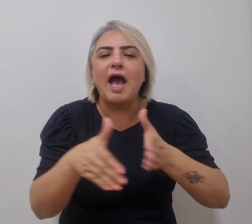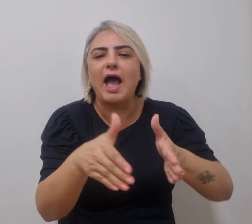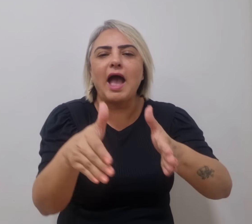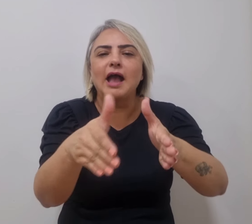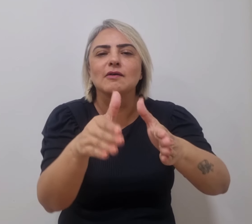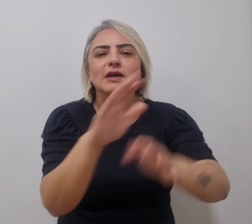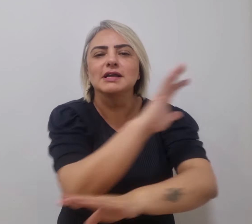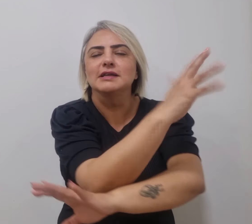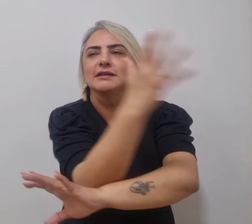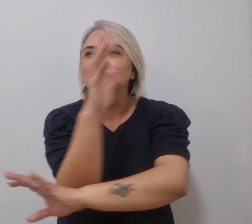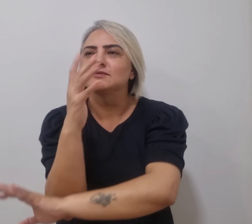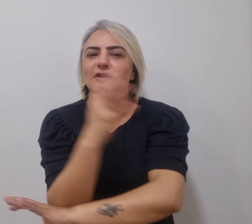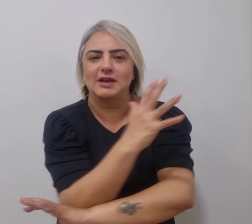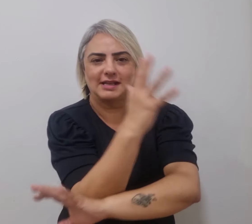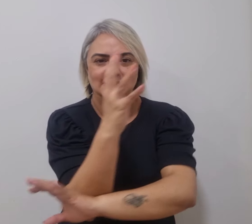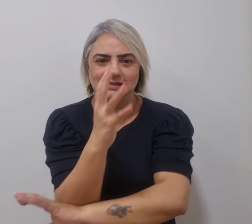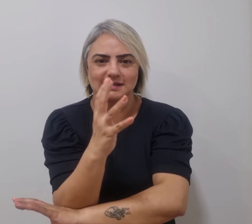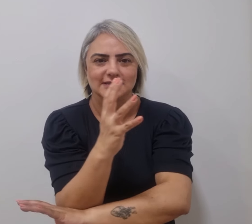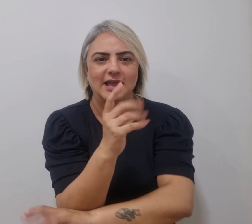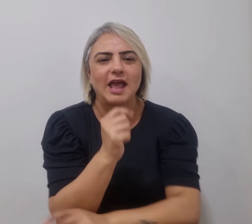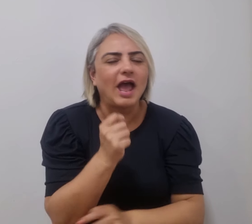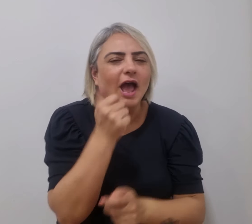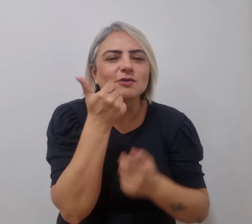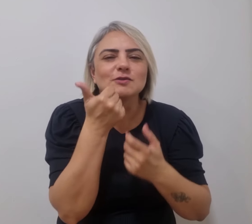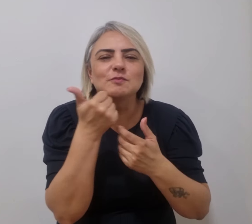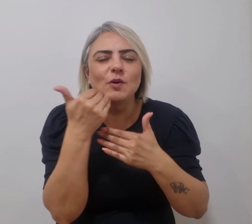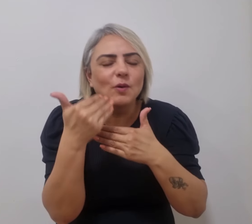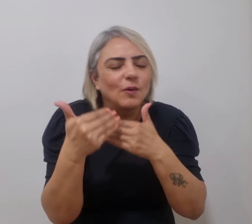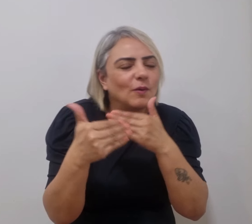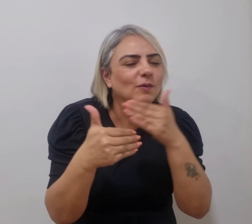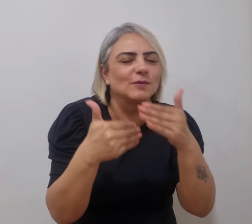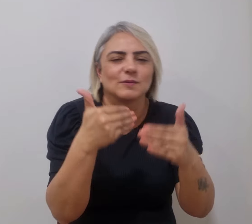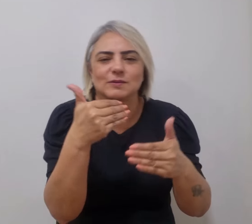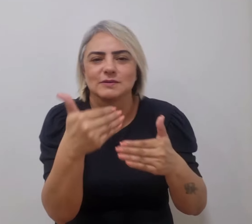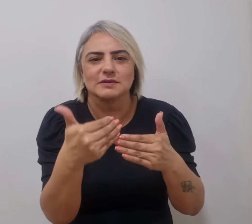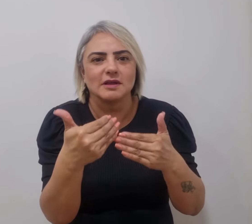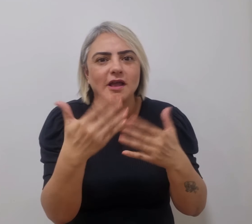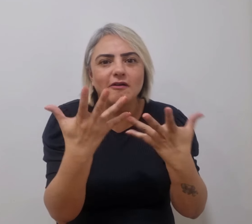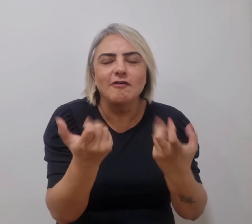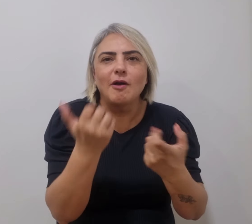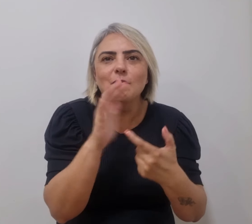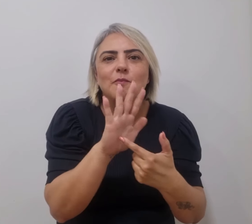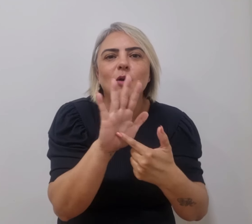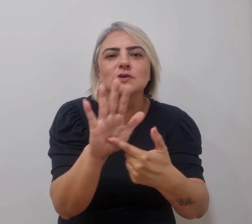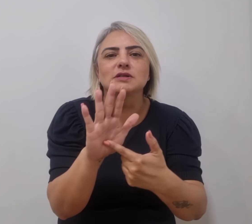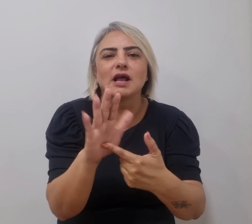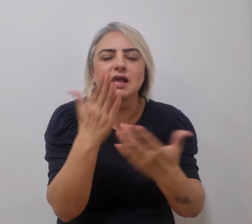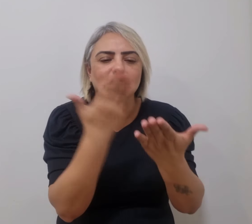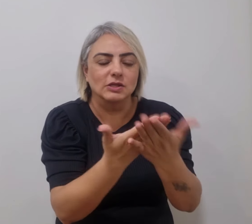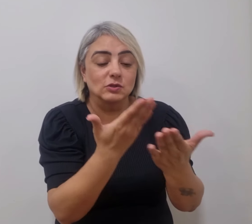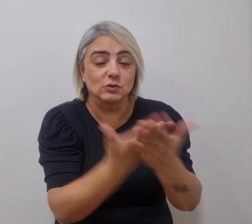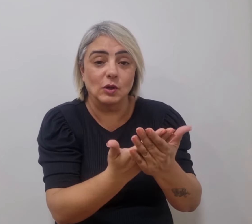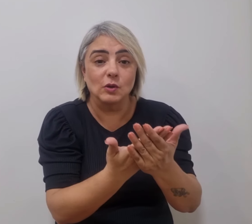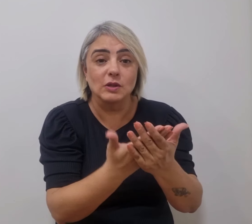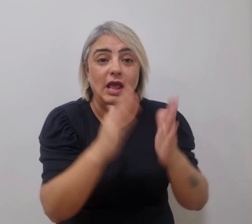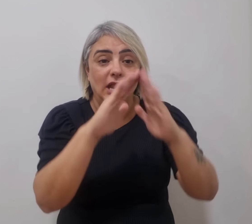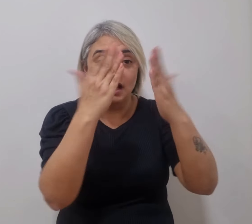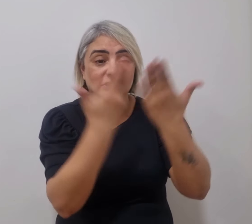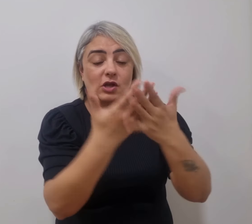florestas. Aos poucos, vamos mostrando que quem estuda na escola do campo não é